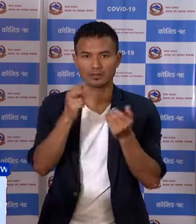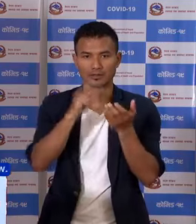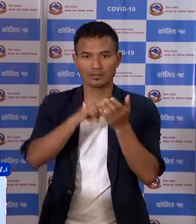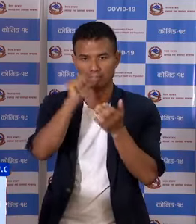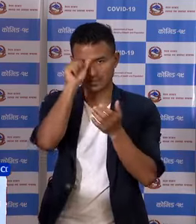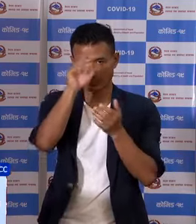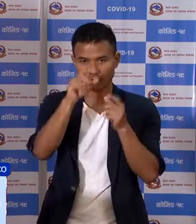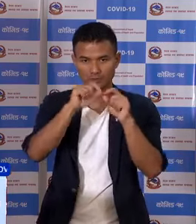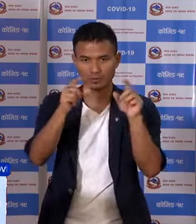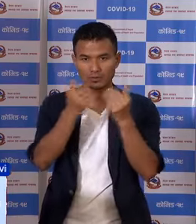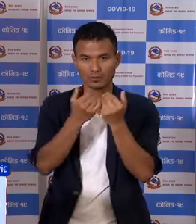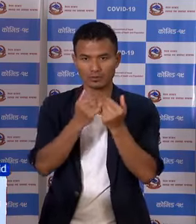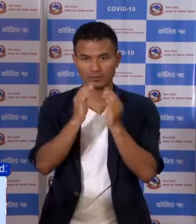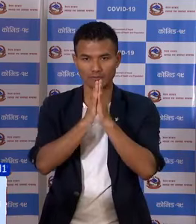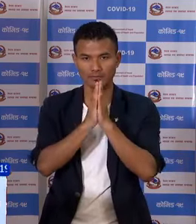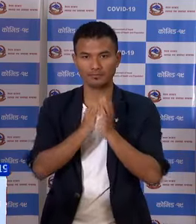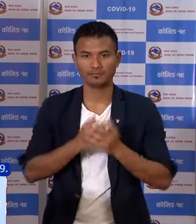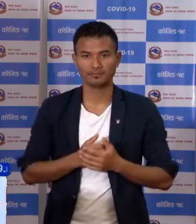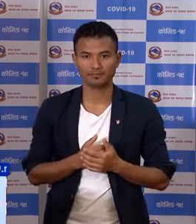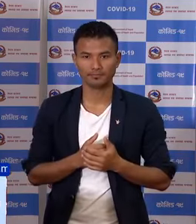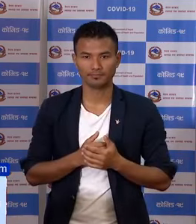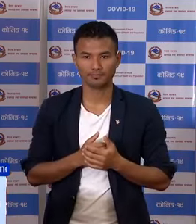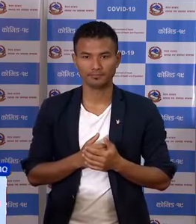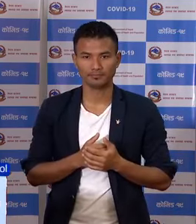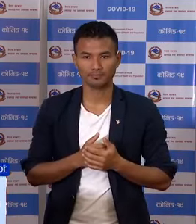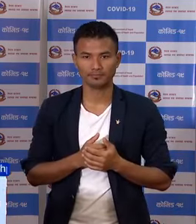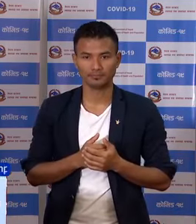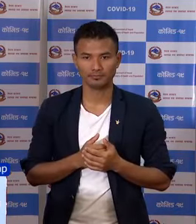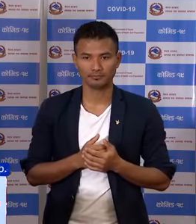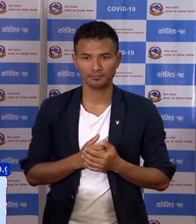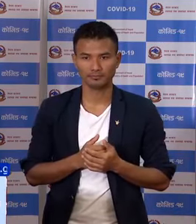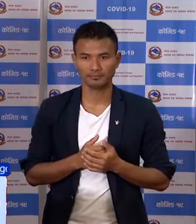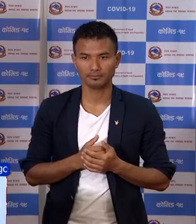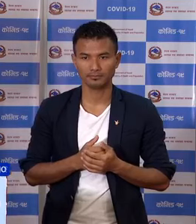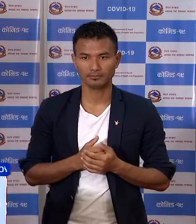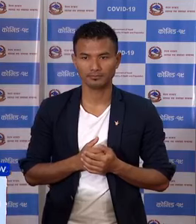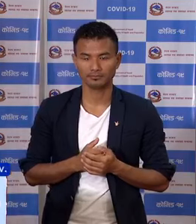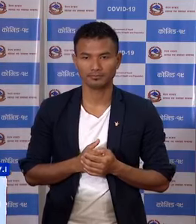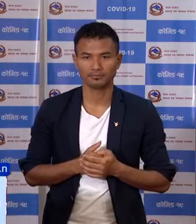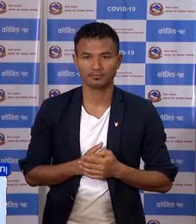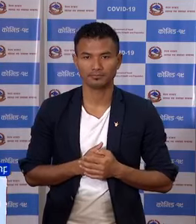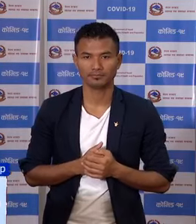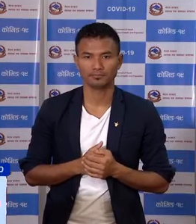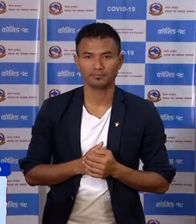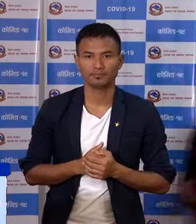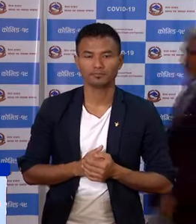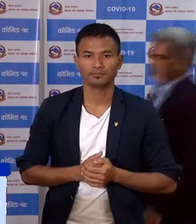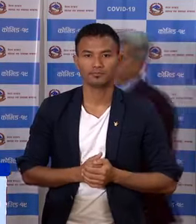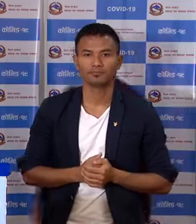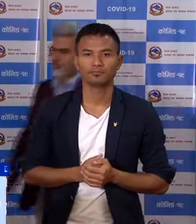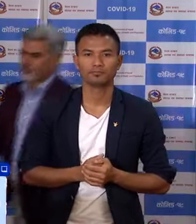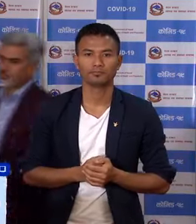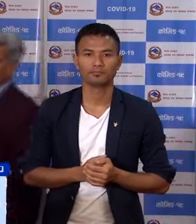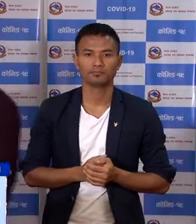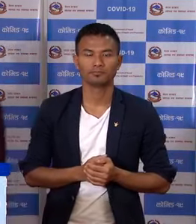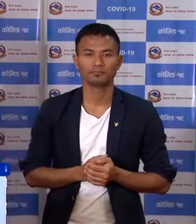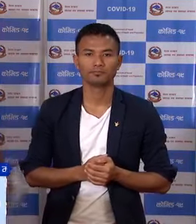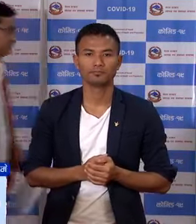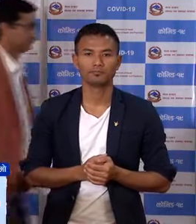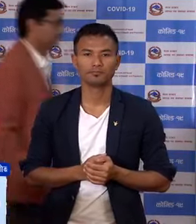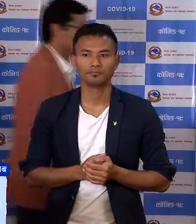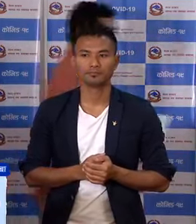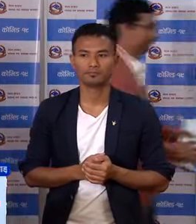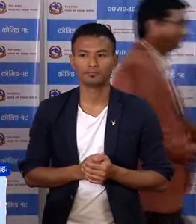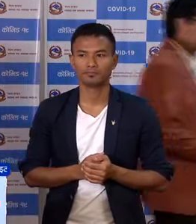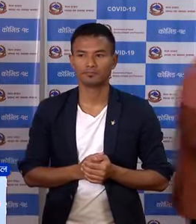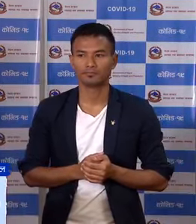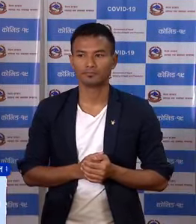अपड